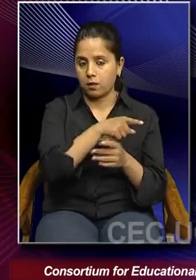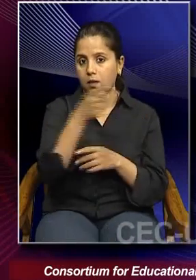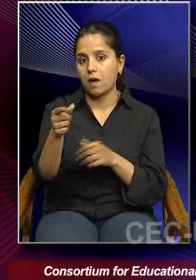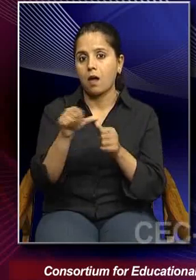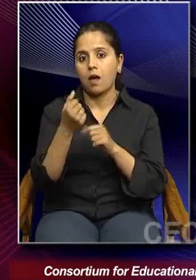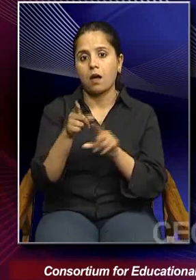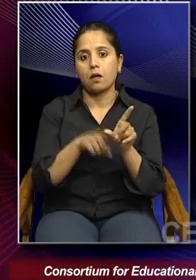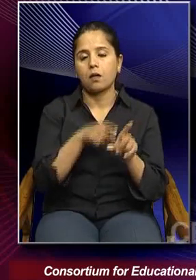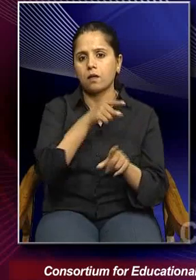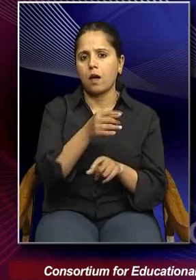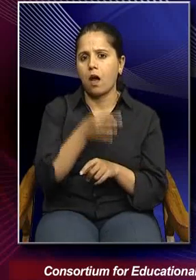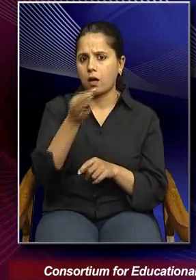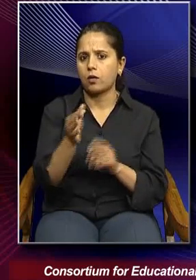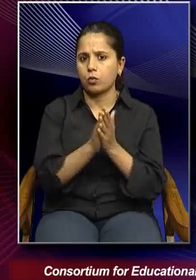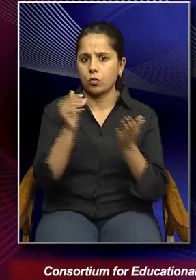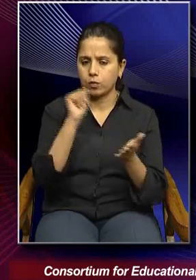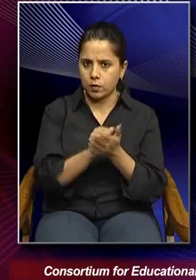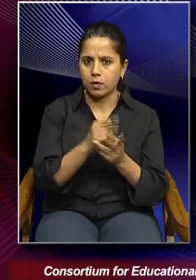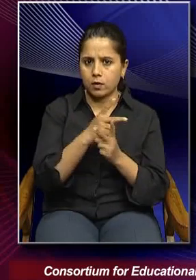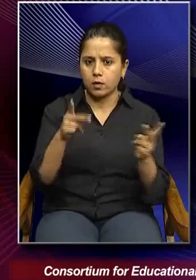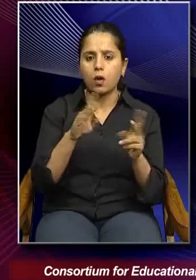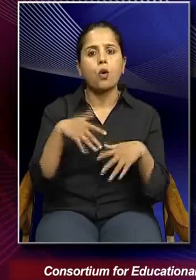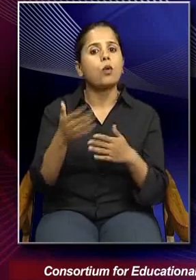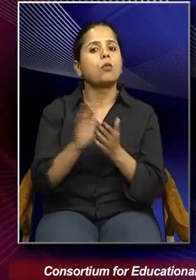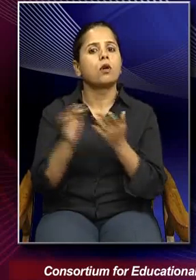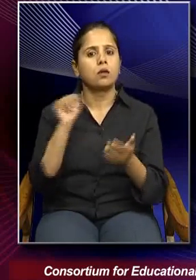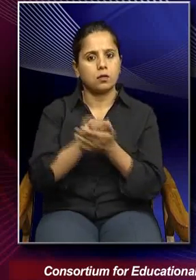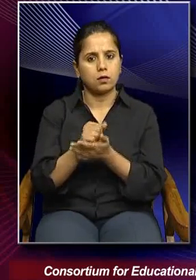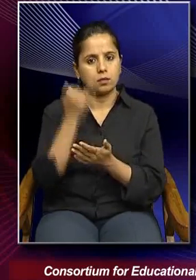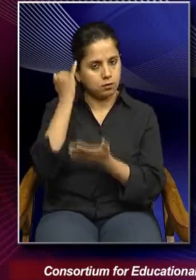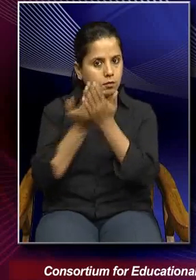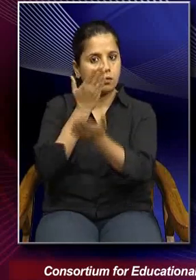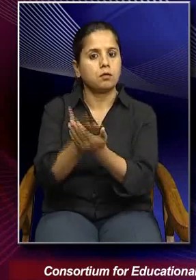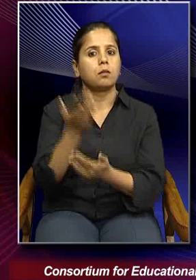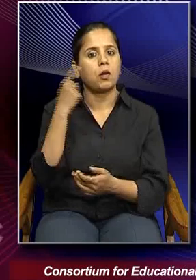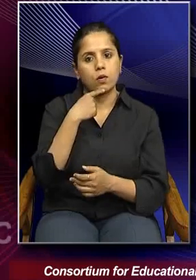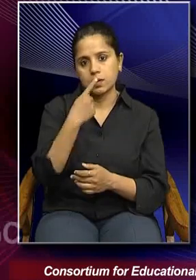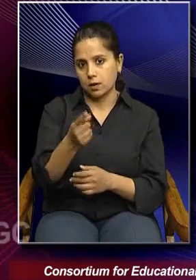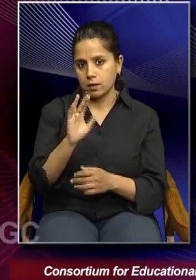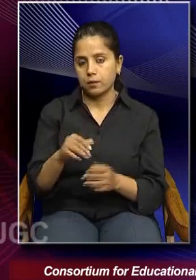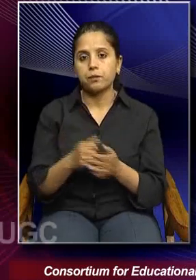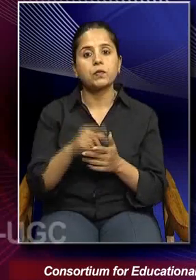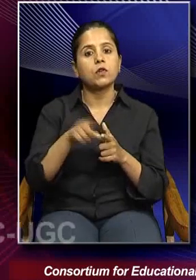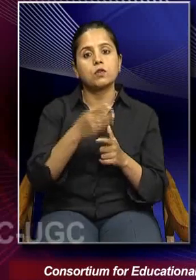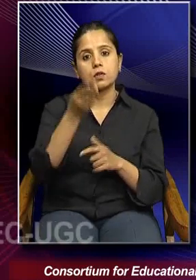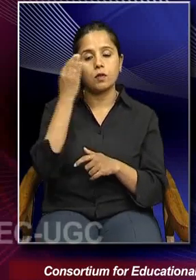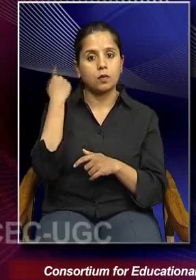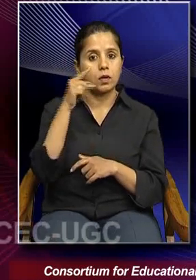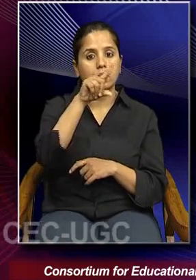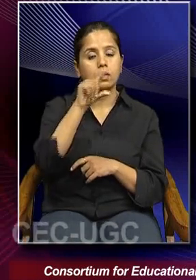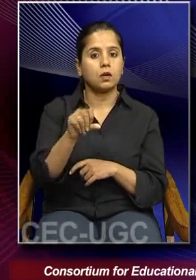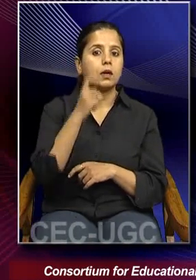का संपादन करने या उसका संपादक बने का प्रस्ताव रखा था जनवरी 1973